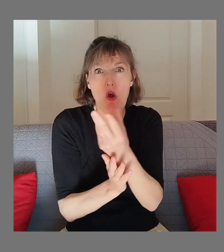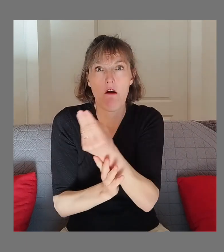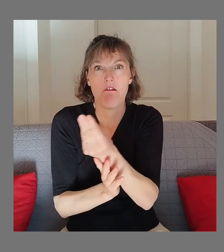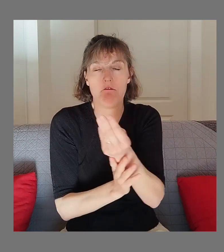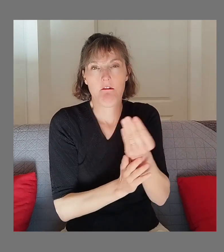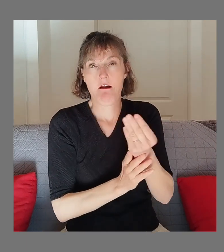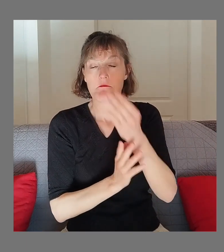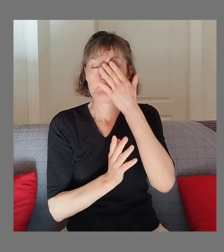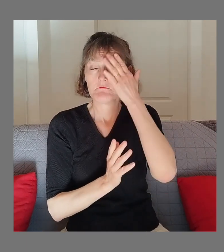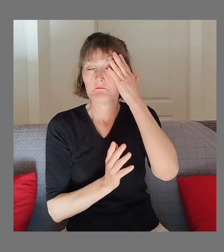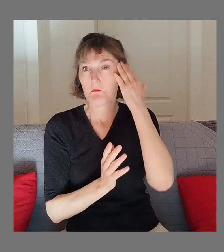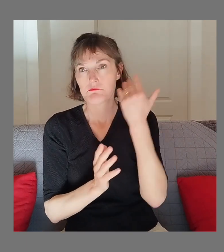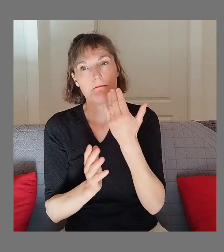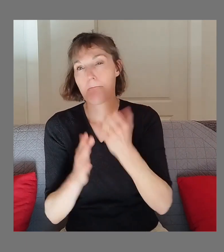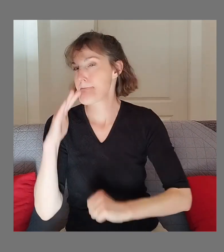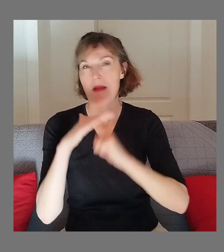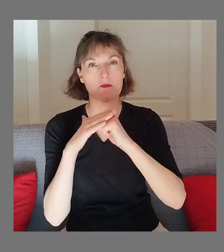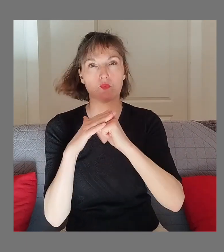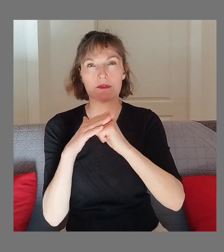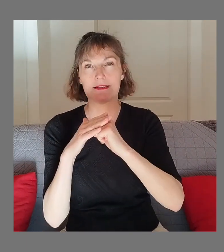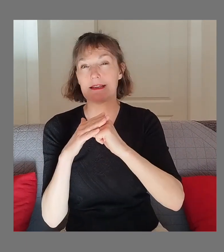On découvre que dans sa famille,